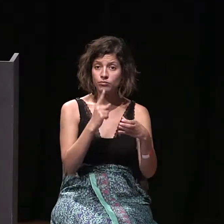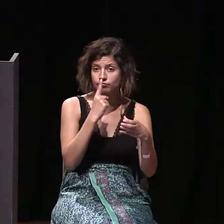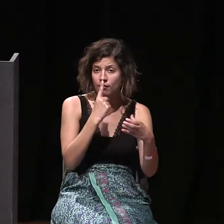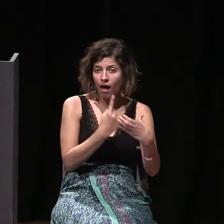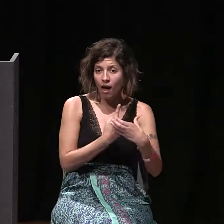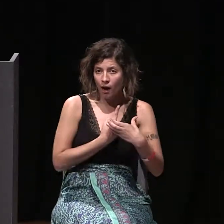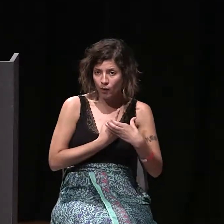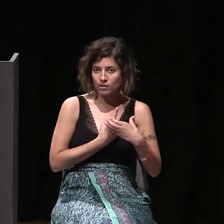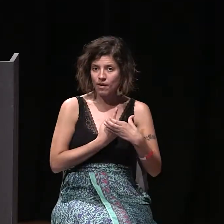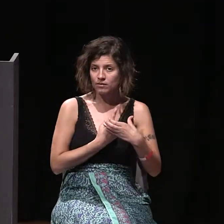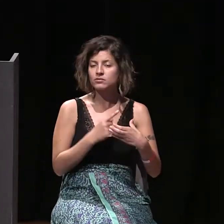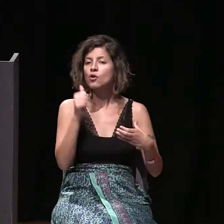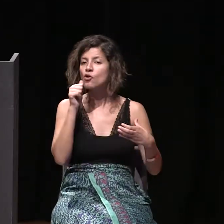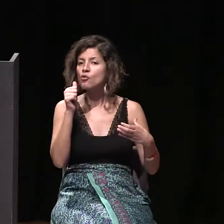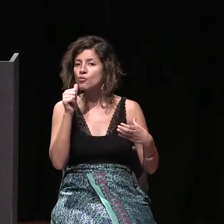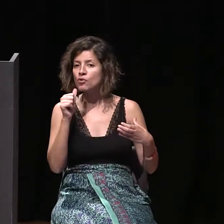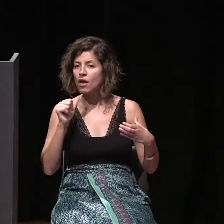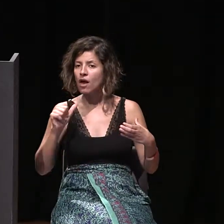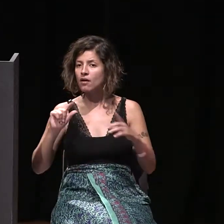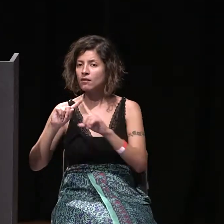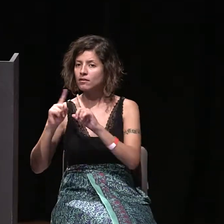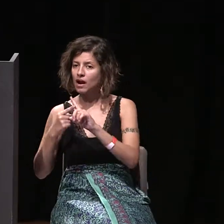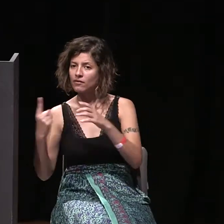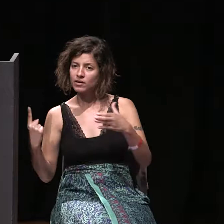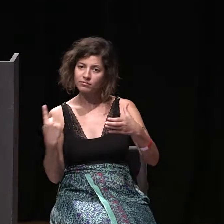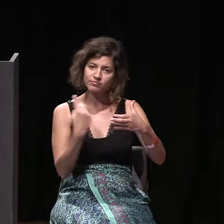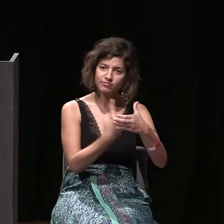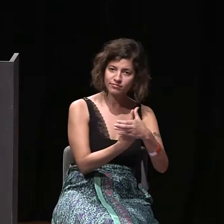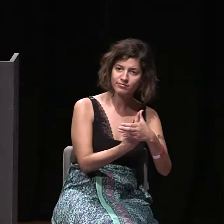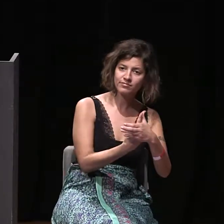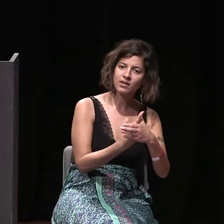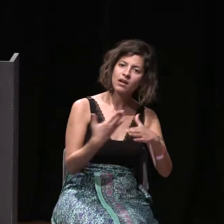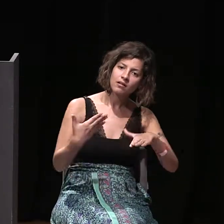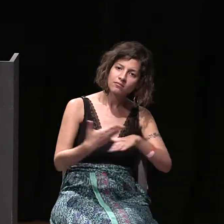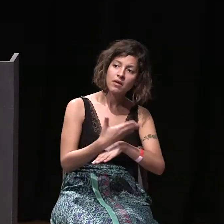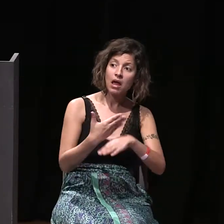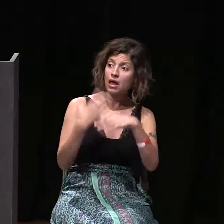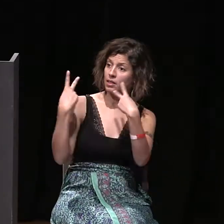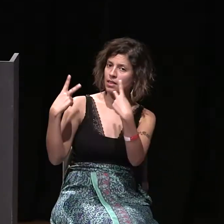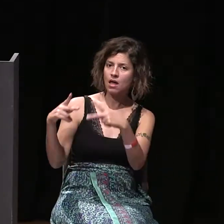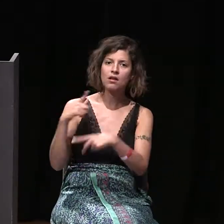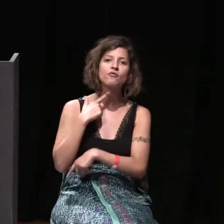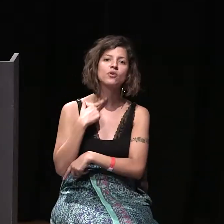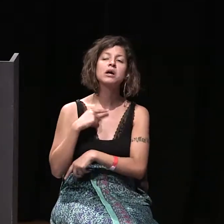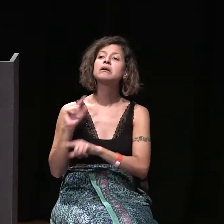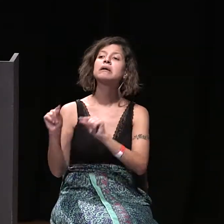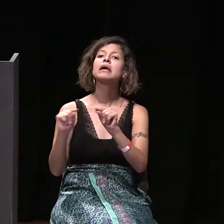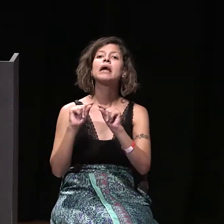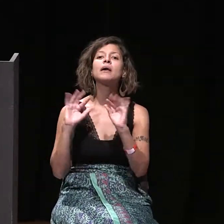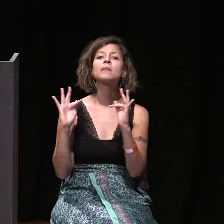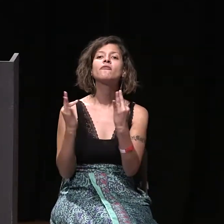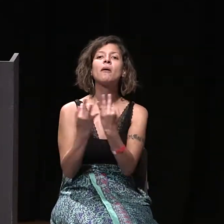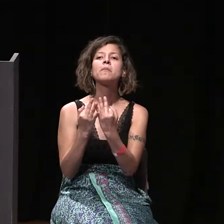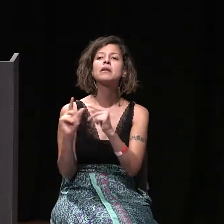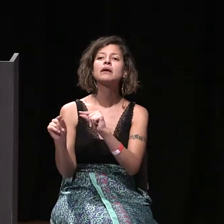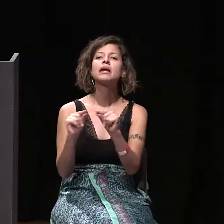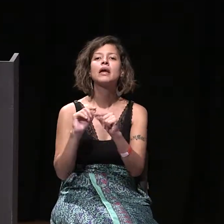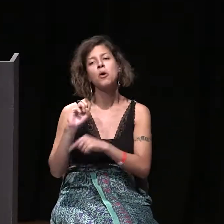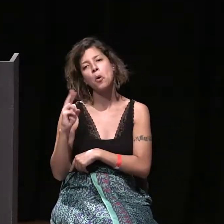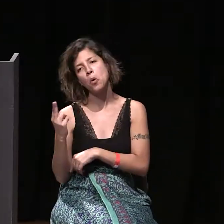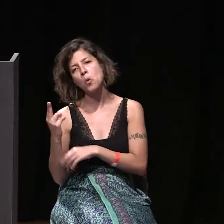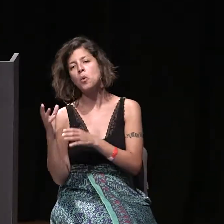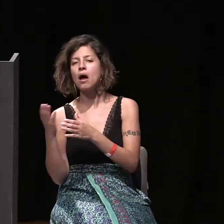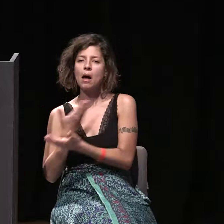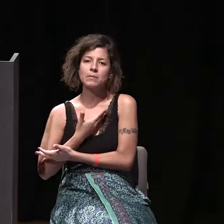gente estimula bastante que os acompanhantes também participem, né? Então, de escolha dela, a rede familiar que ela tiver, ou rede de